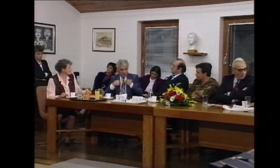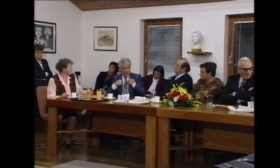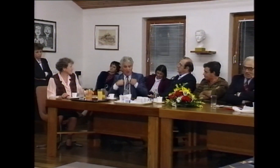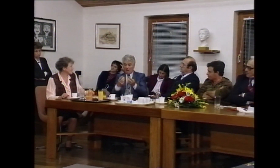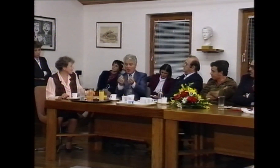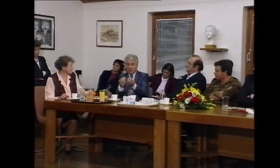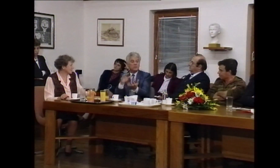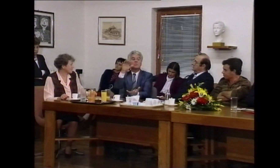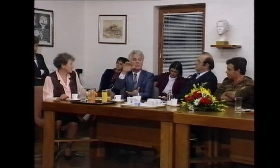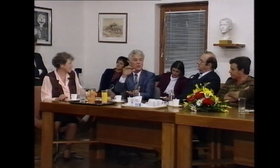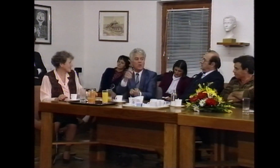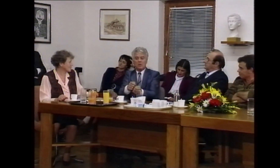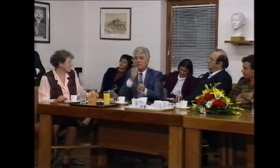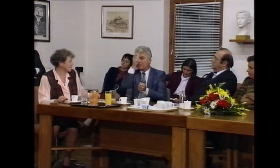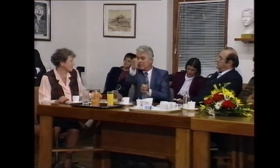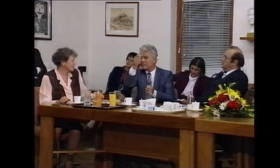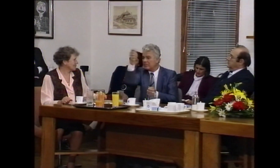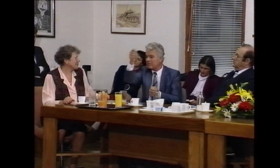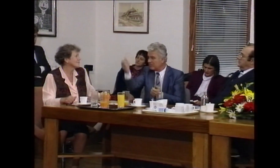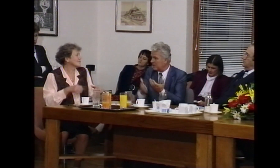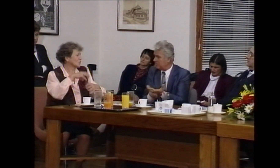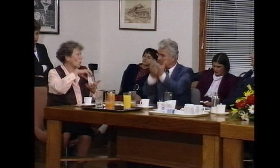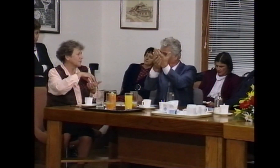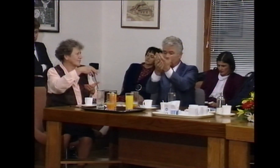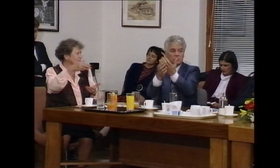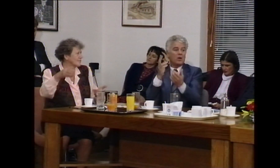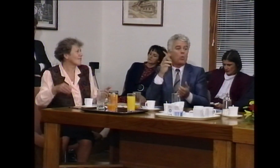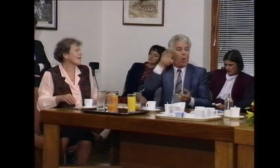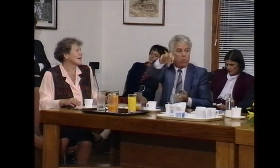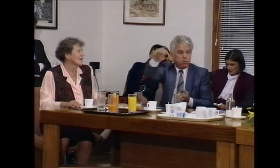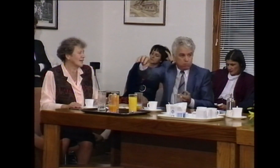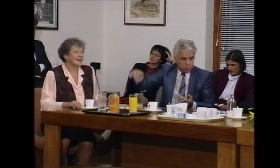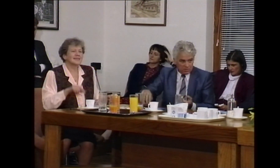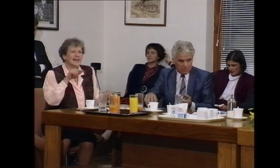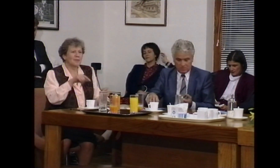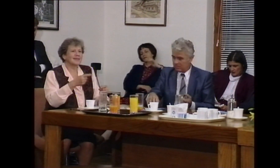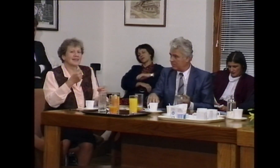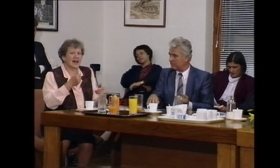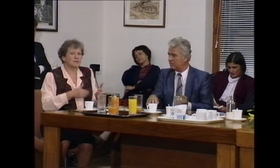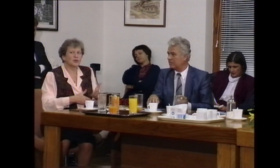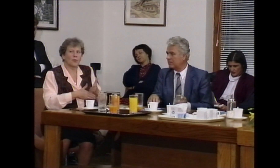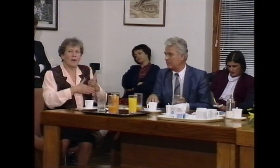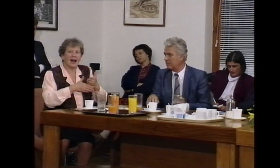They didn't have enough money to go on with production.